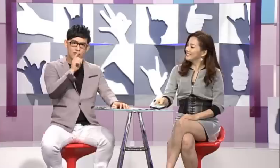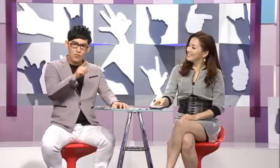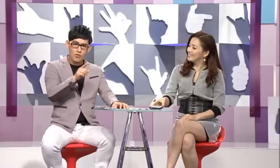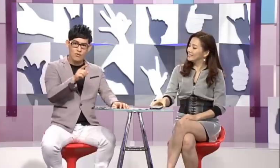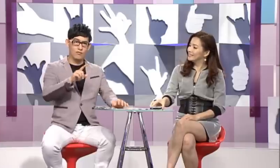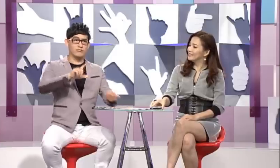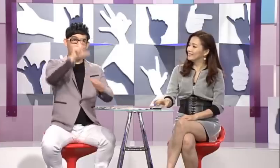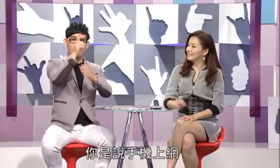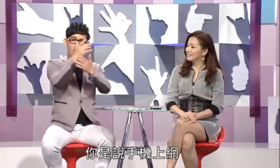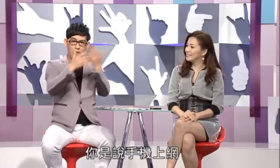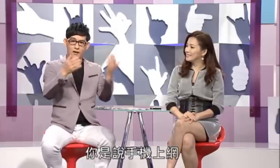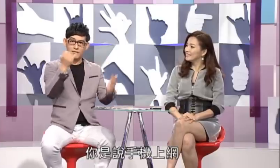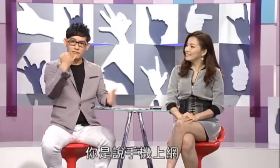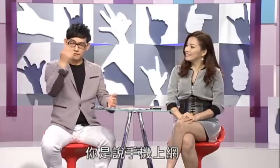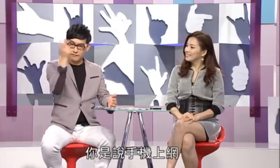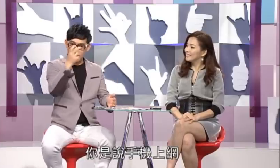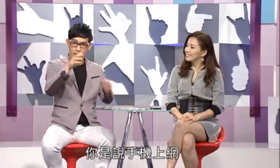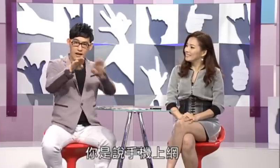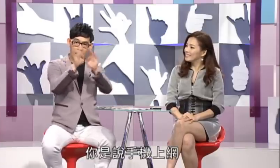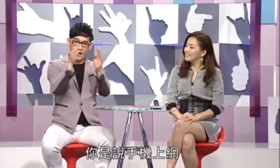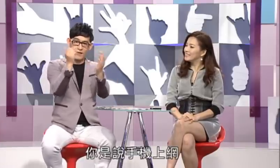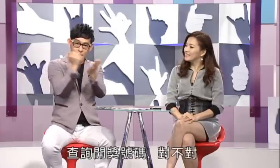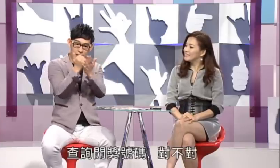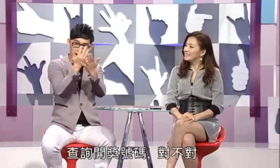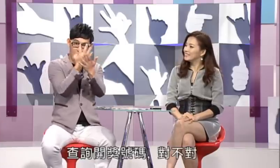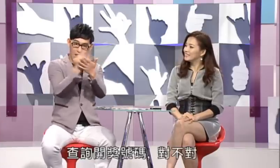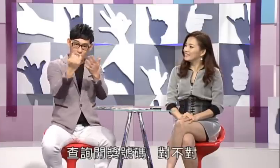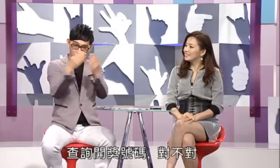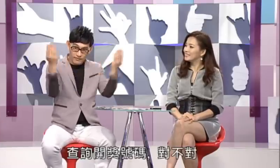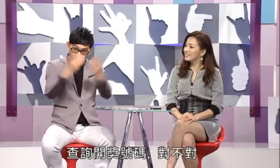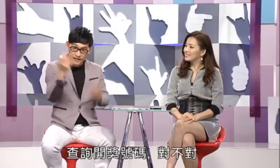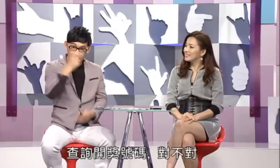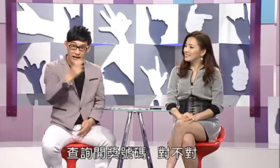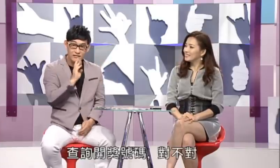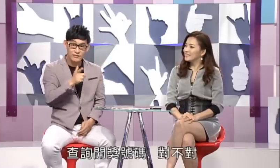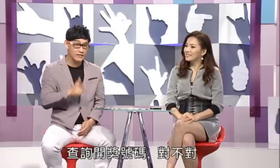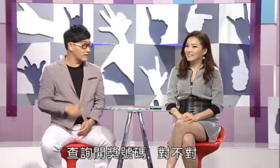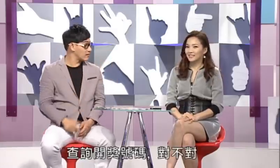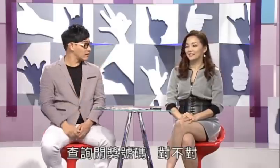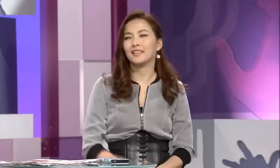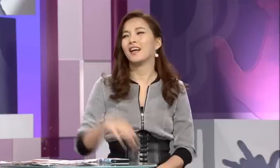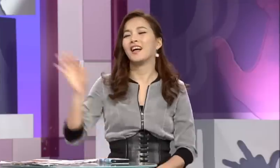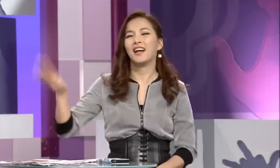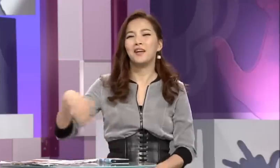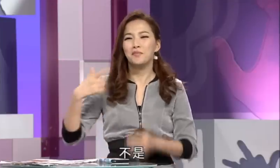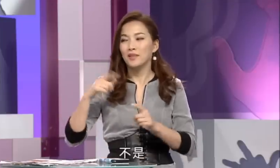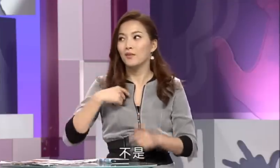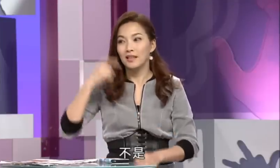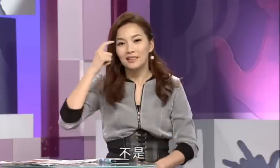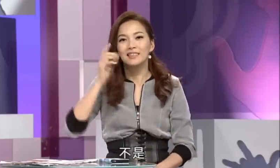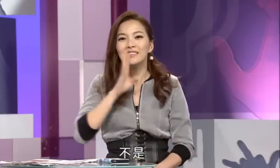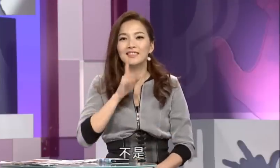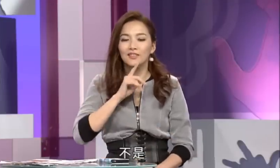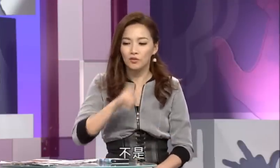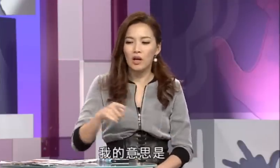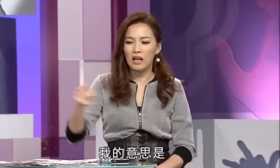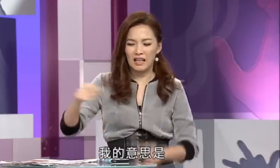哦，你是说手机上网查询开奖号码，对不对？ 哎，不是，我的意思